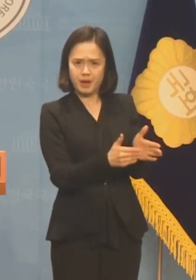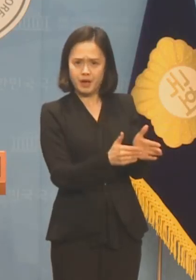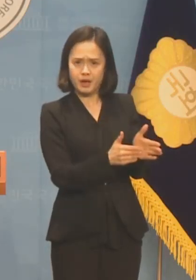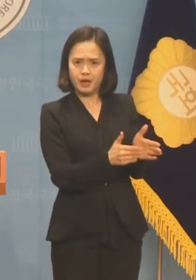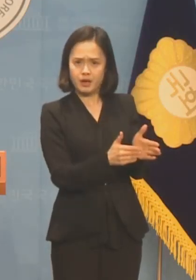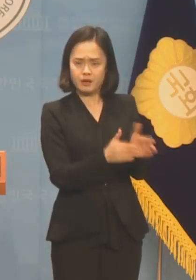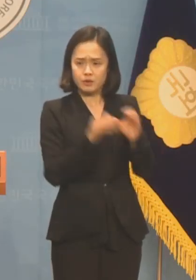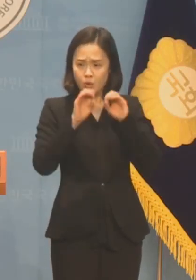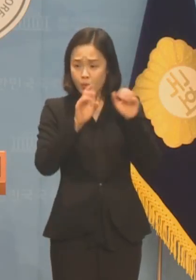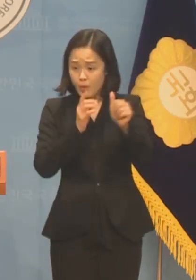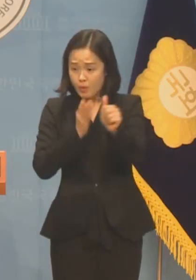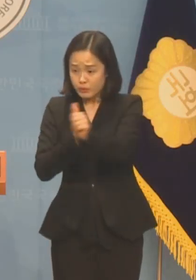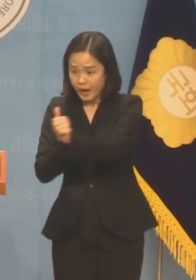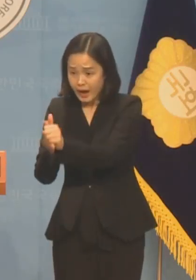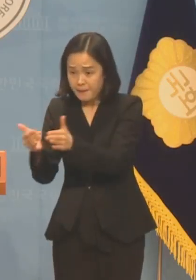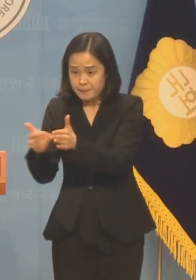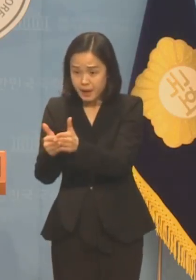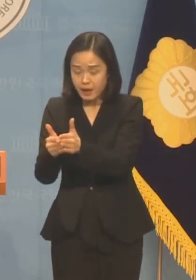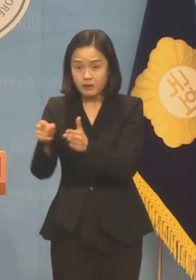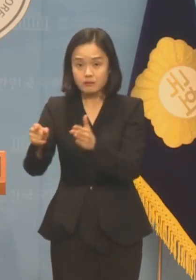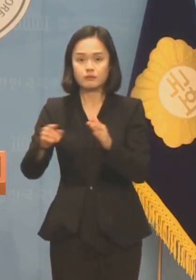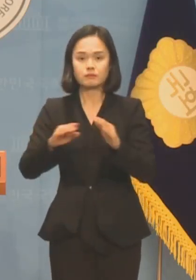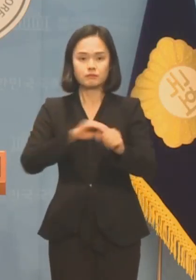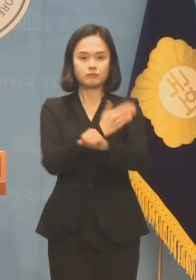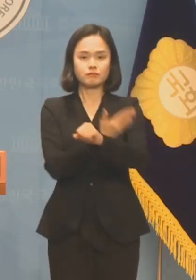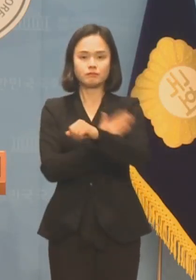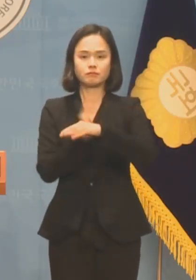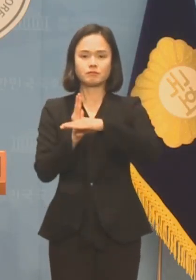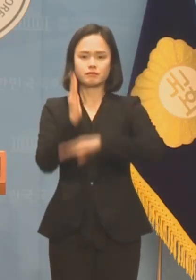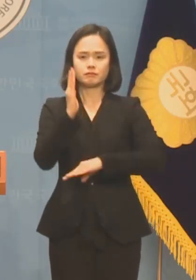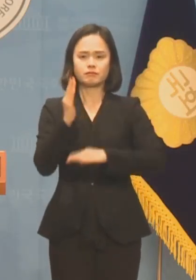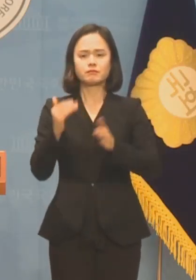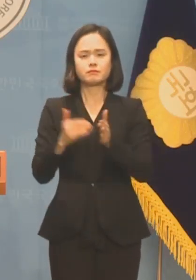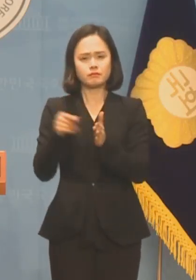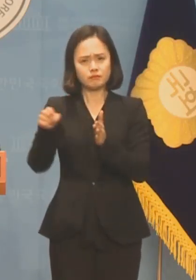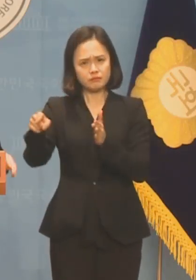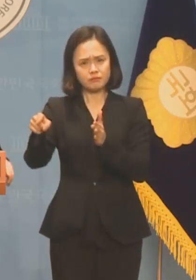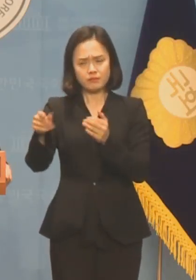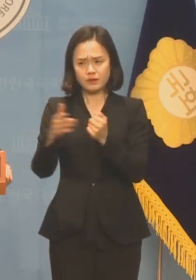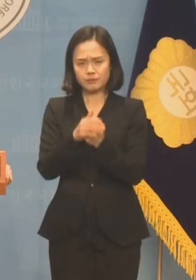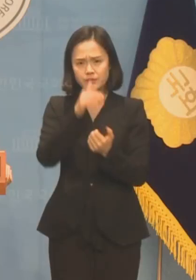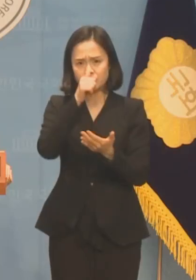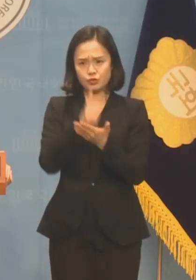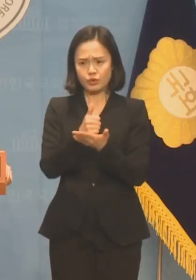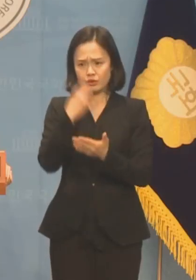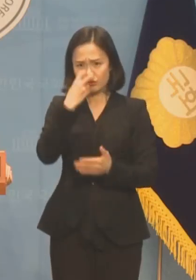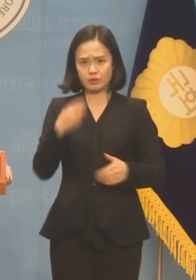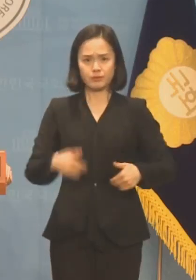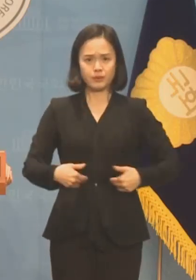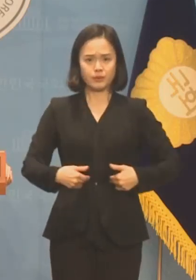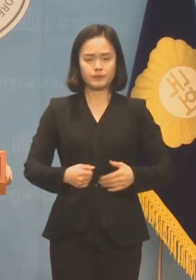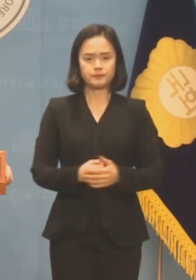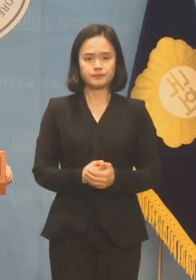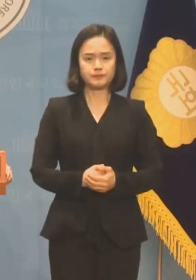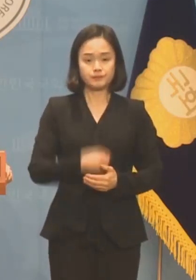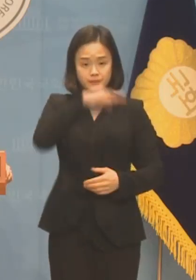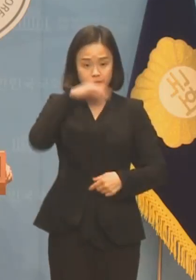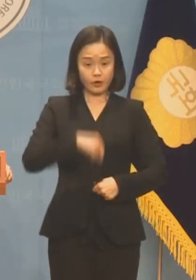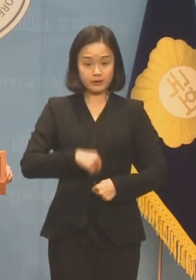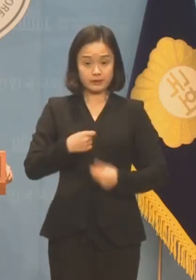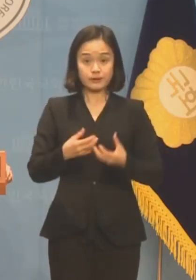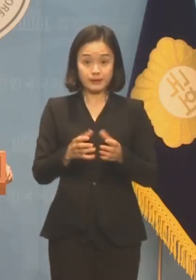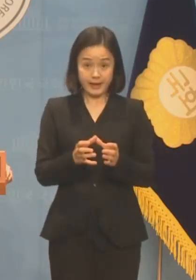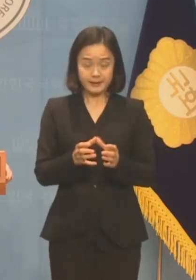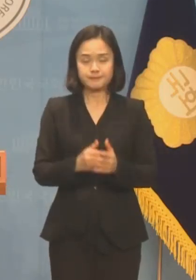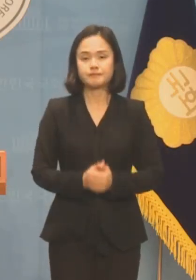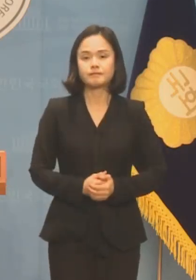직권남용 범죄에도 해당할 수 있어 수사가 필요합니다. 이에 정의당은 국민의힘 김민전